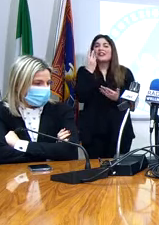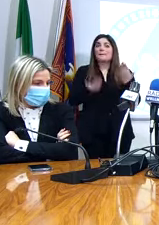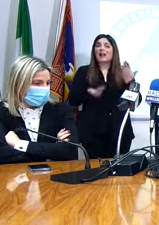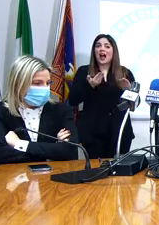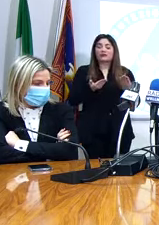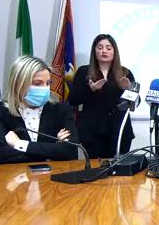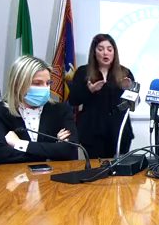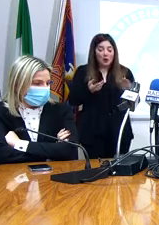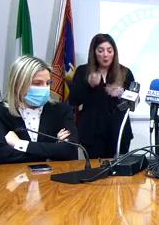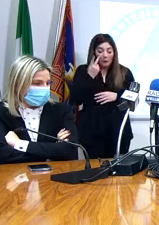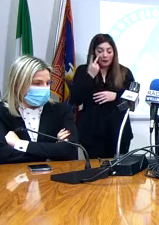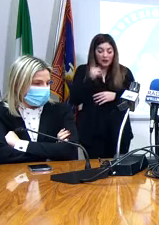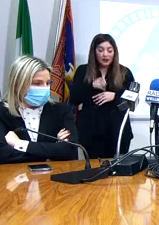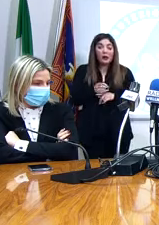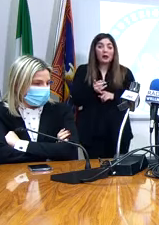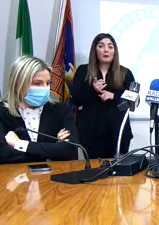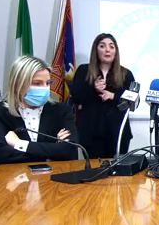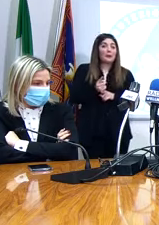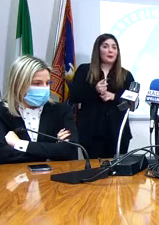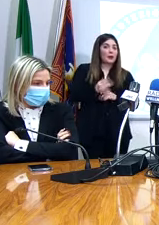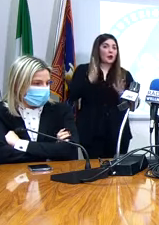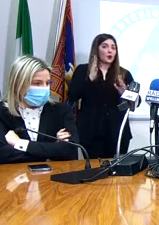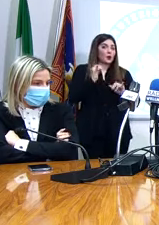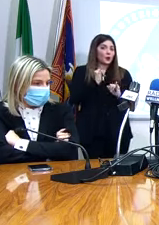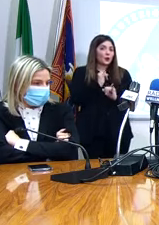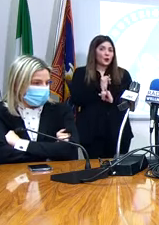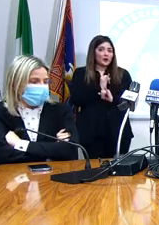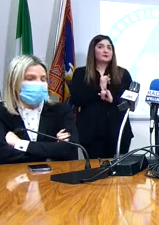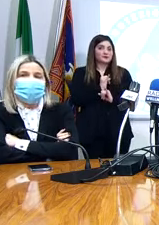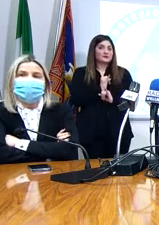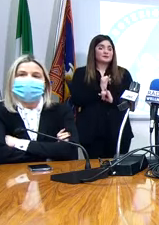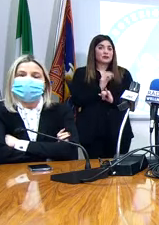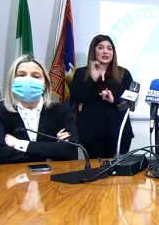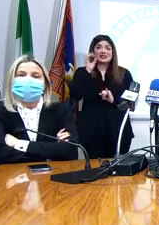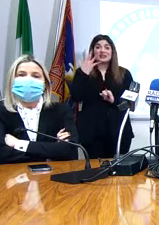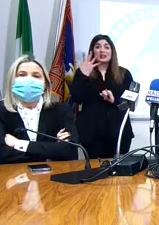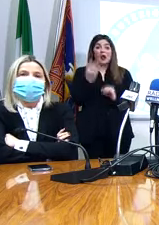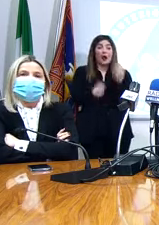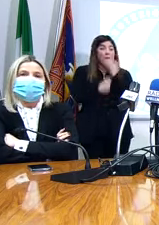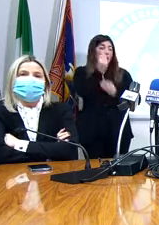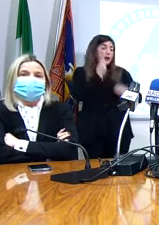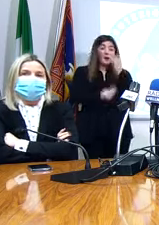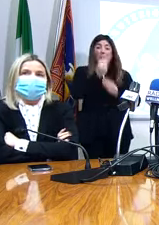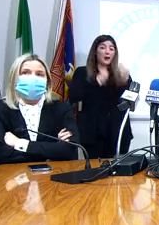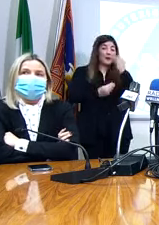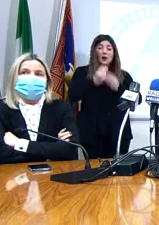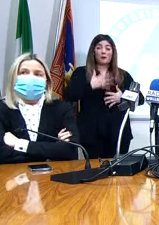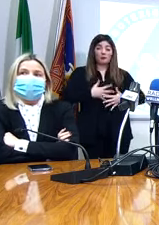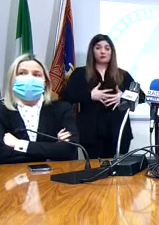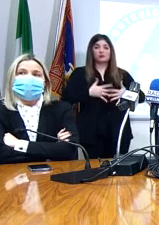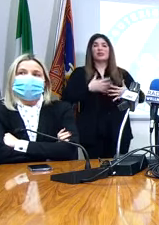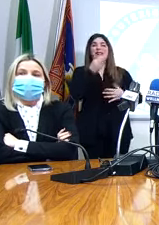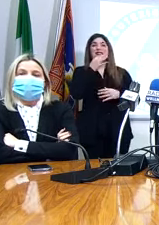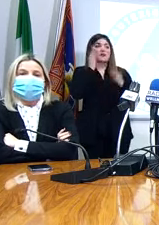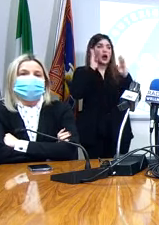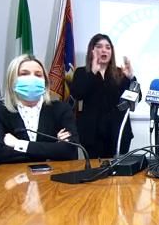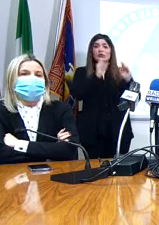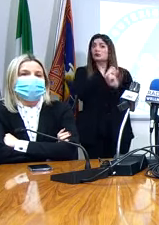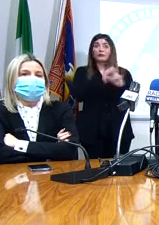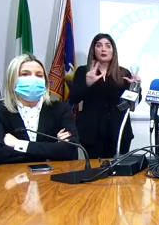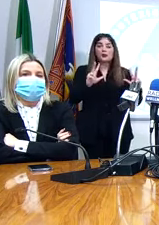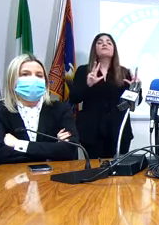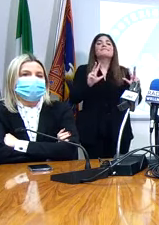vuol calare deve continuare a restare a dieta. Se invece molla tutti i suoi freni, abbassa la guardia, la bilancia torna a